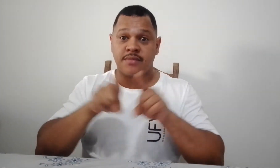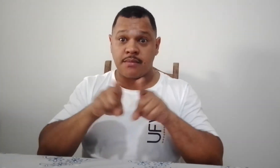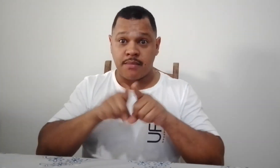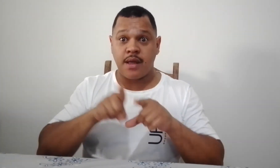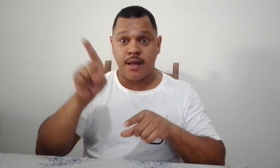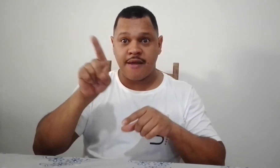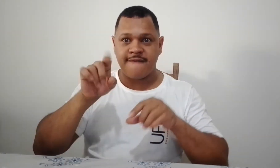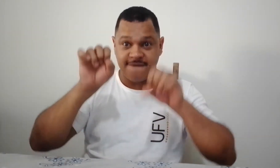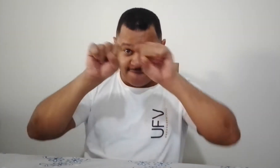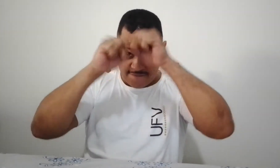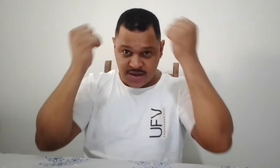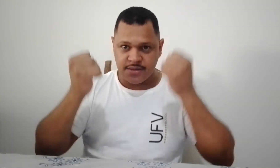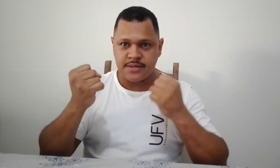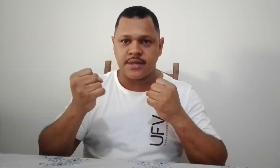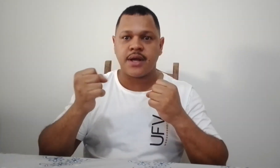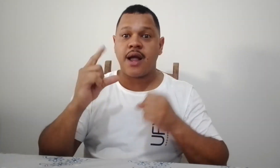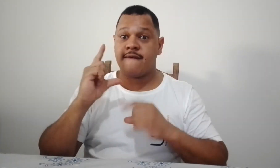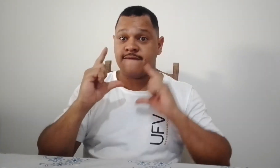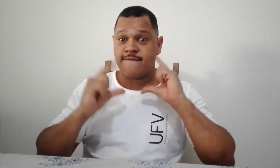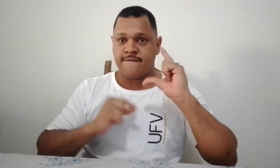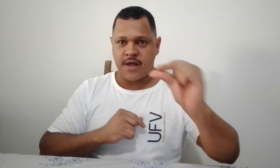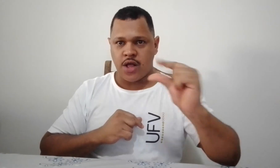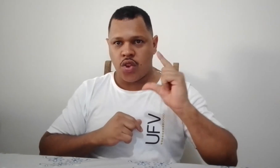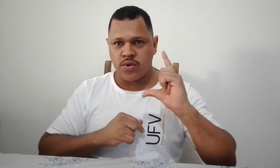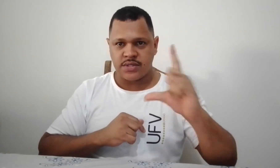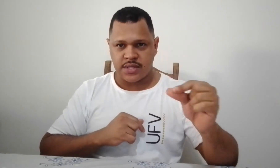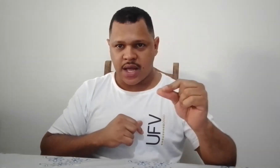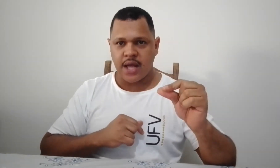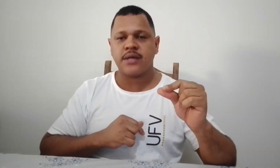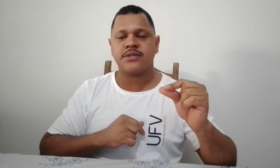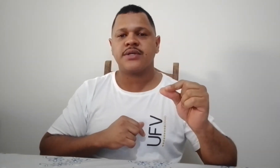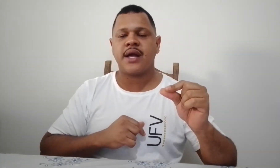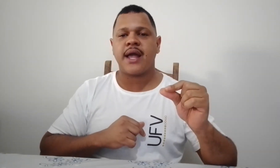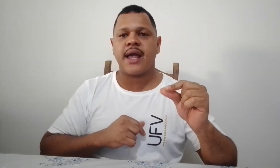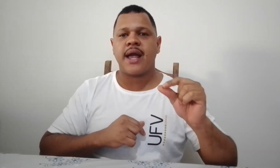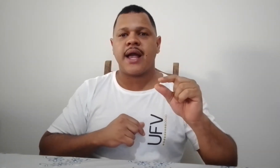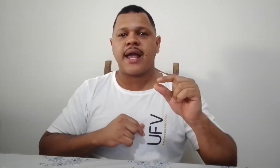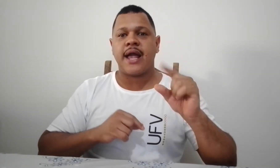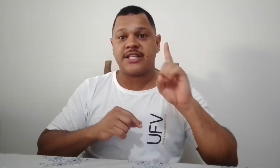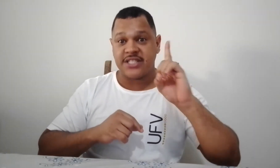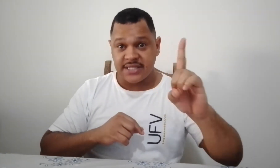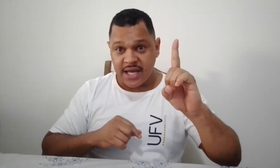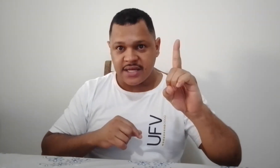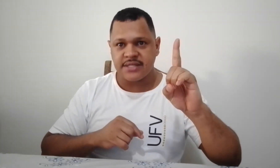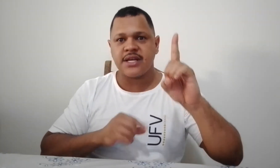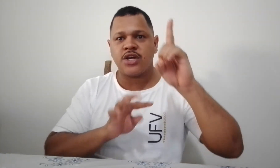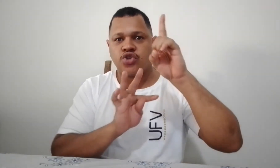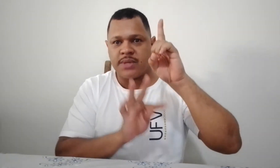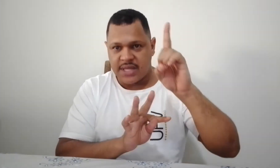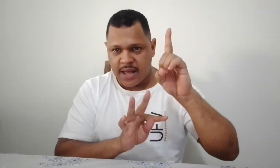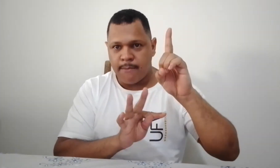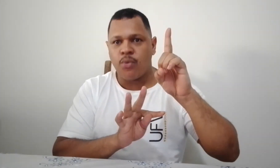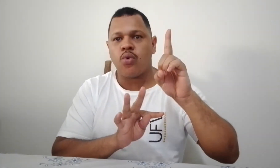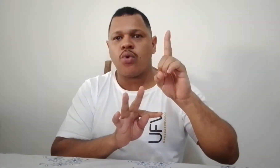a velocidade ela é a distância sobre tempo, logo o meu deslocamento angular